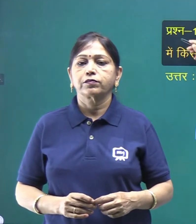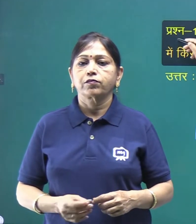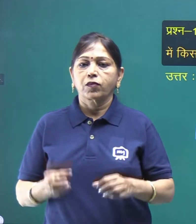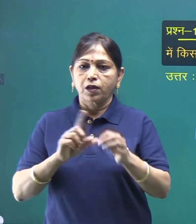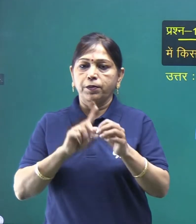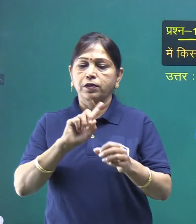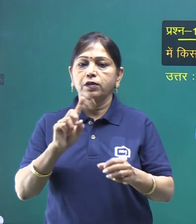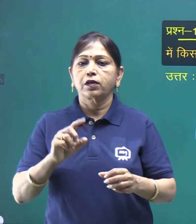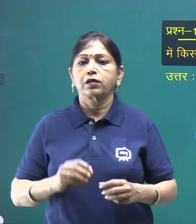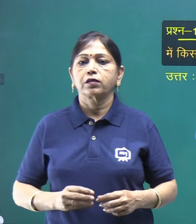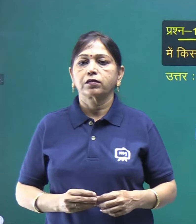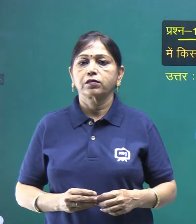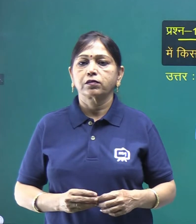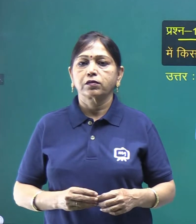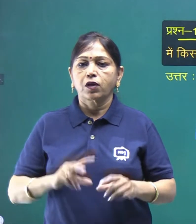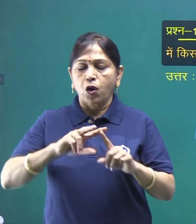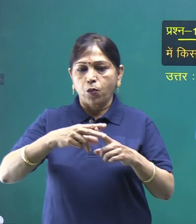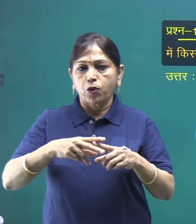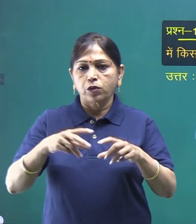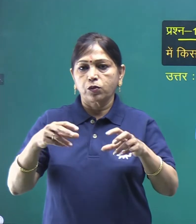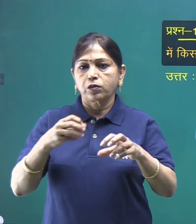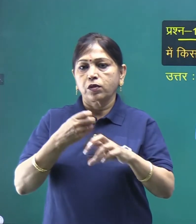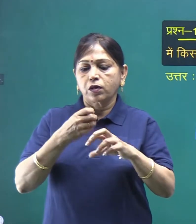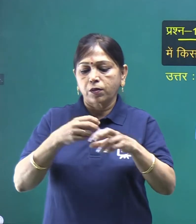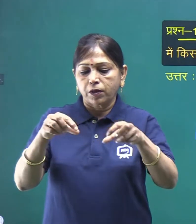प्रश्न 11, विद्युत हीटर